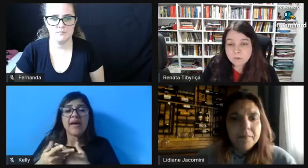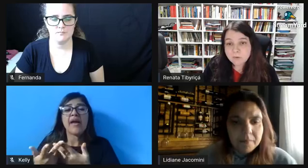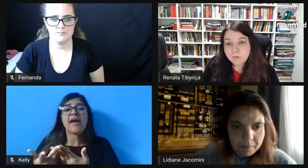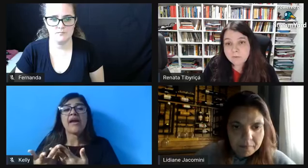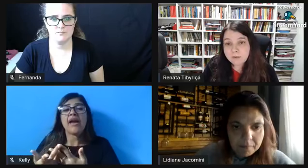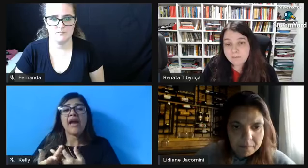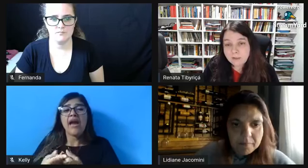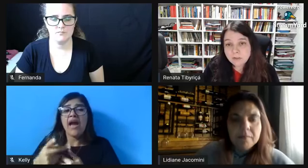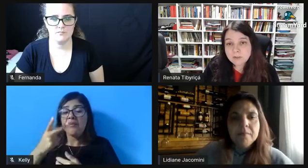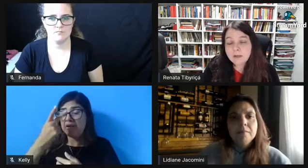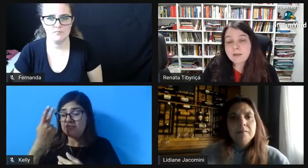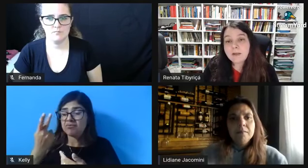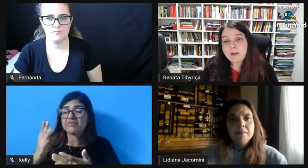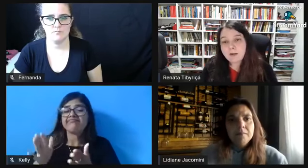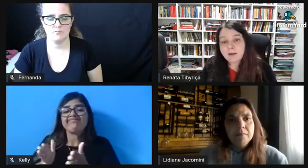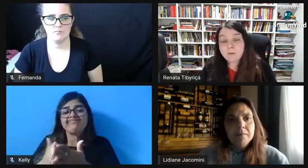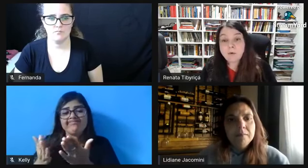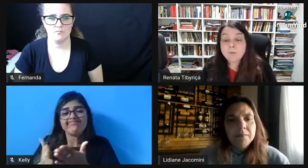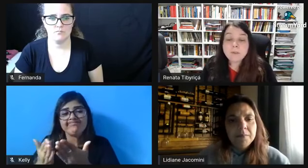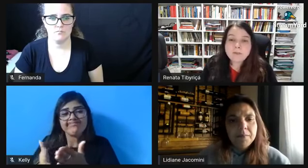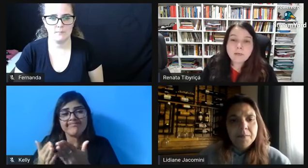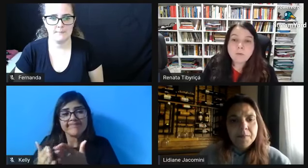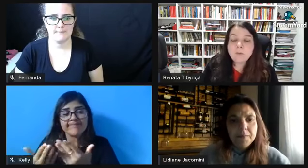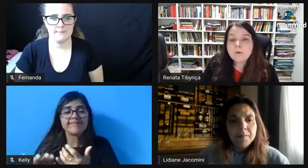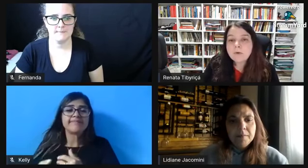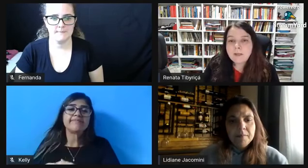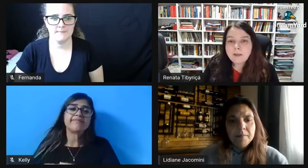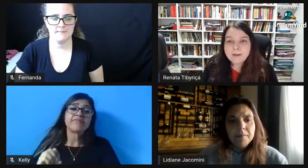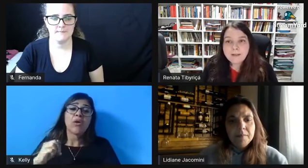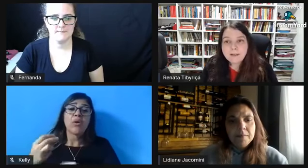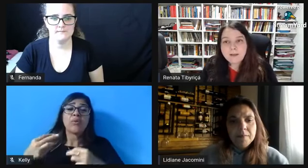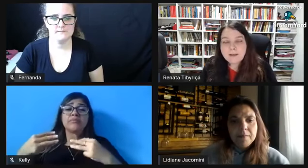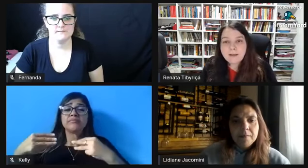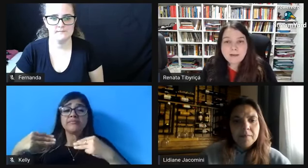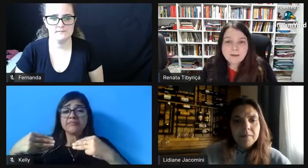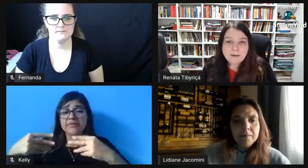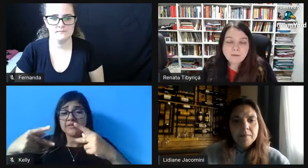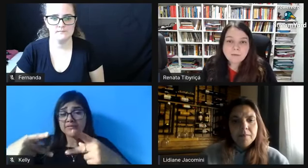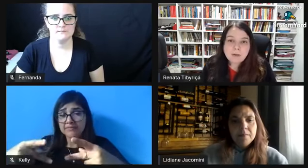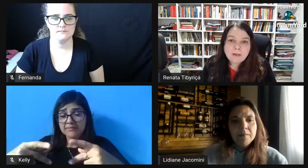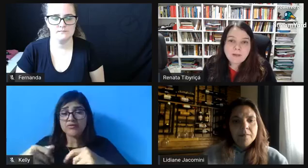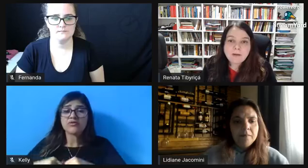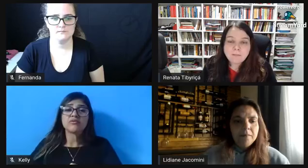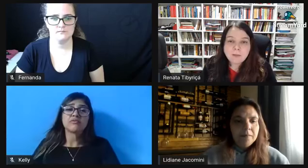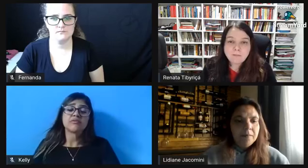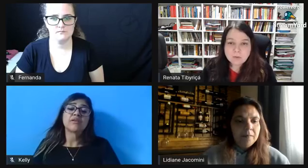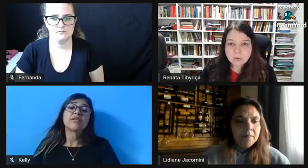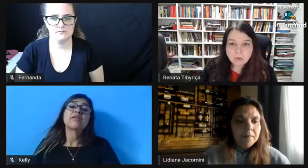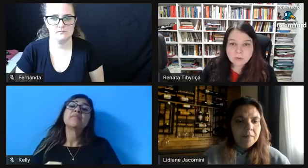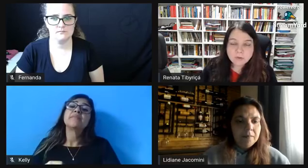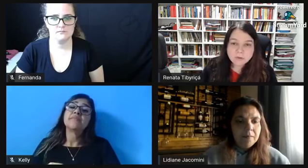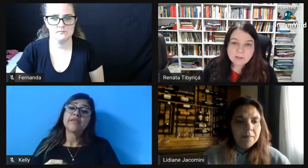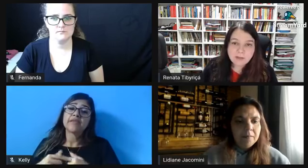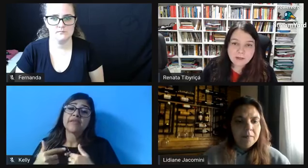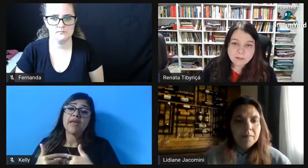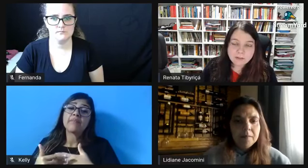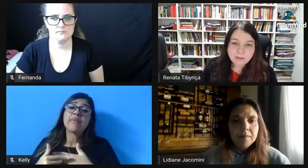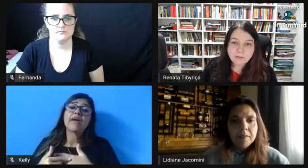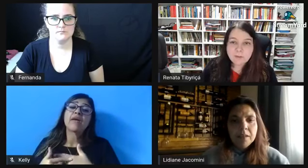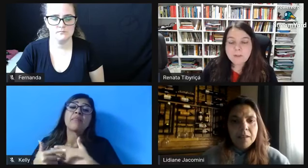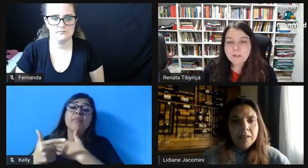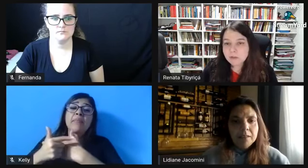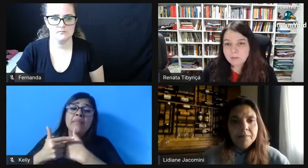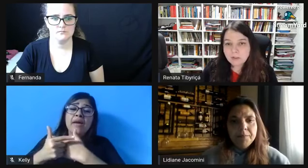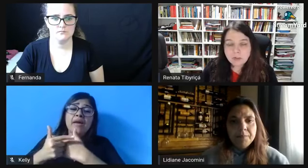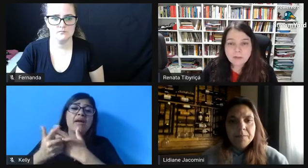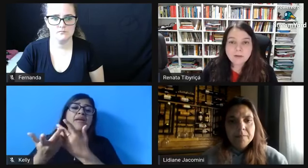vulneráveis socioeconomicamente, né, ou o Ministério Público, que ele atua aí em benefício de toda a sociedade, né,